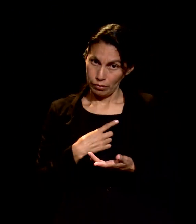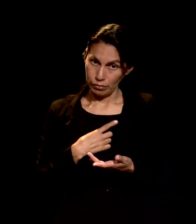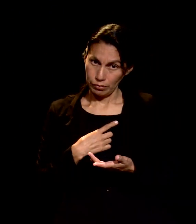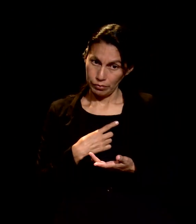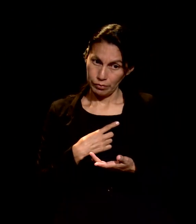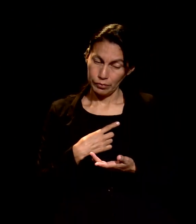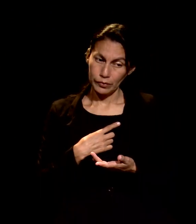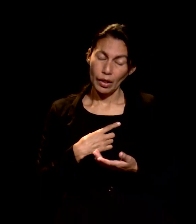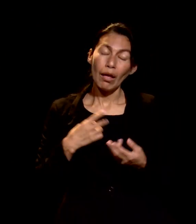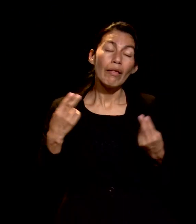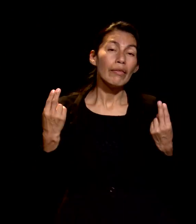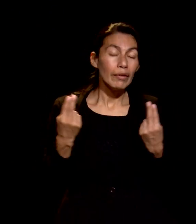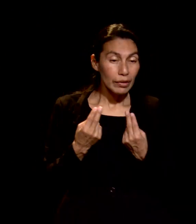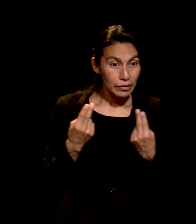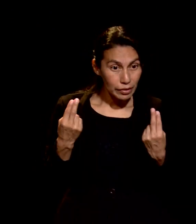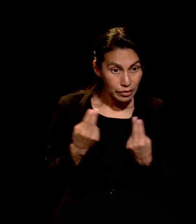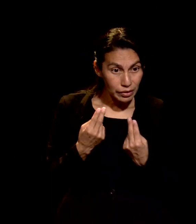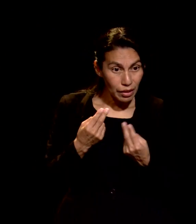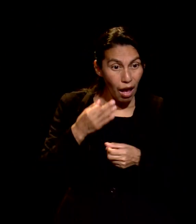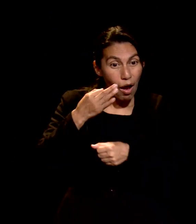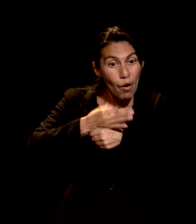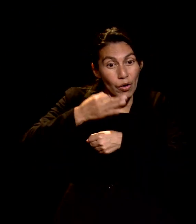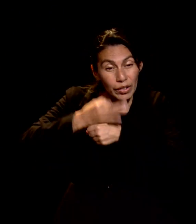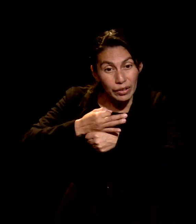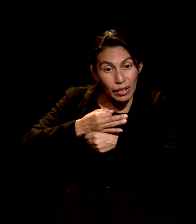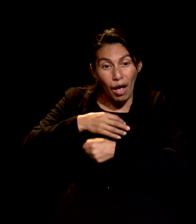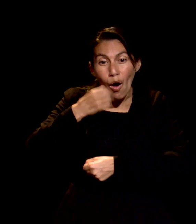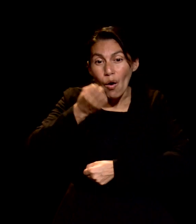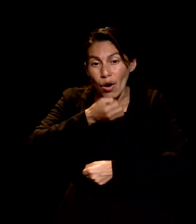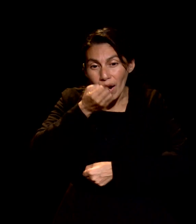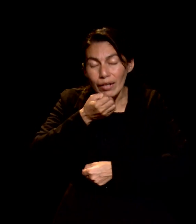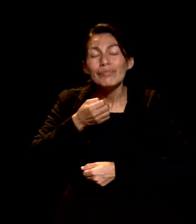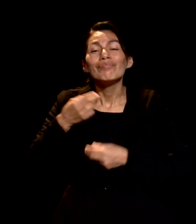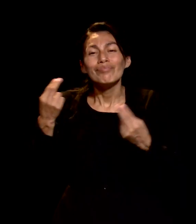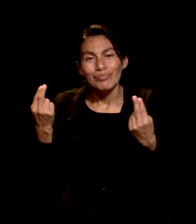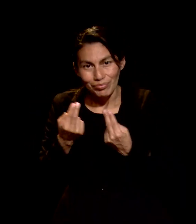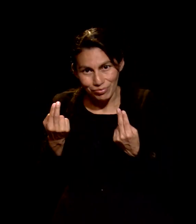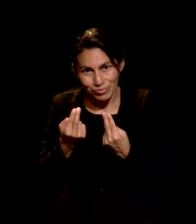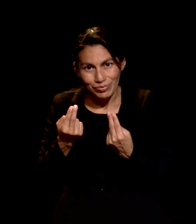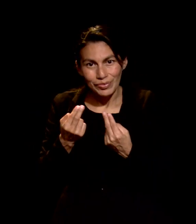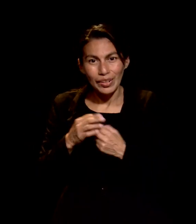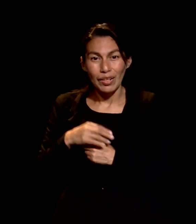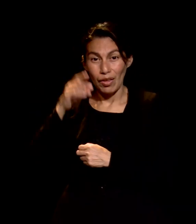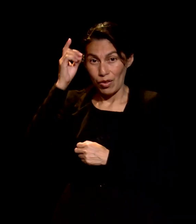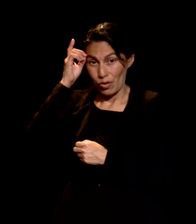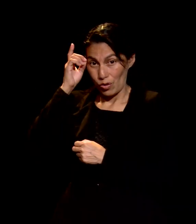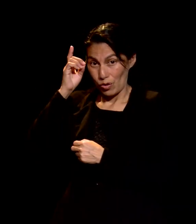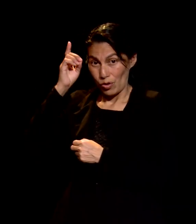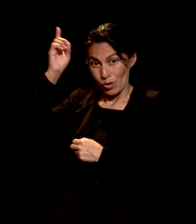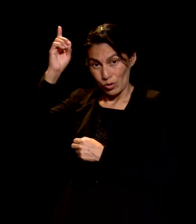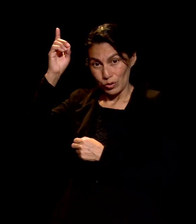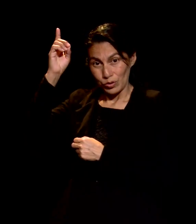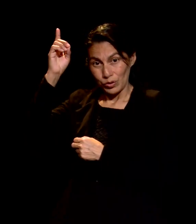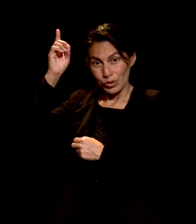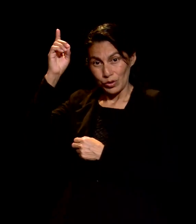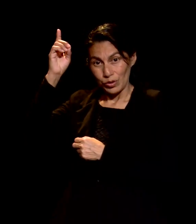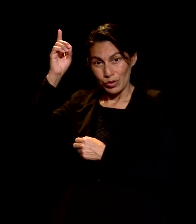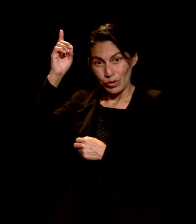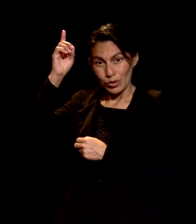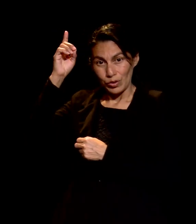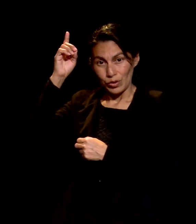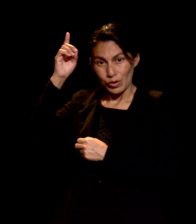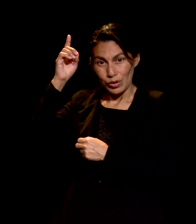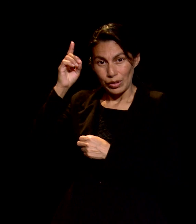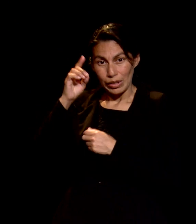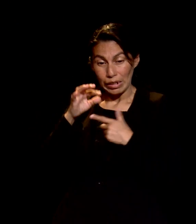dijo es necesario comenzar a orar ahora porque es Dios quien va